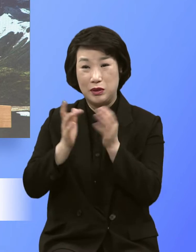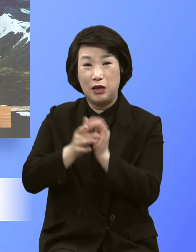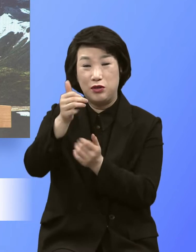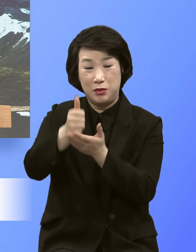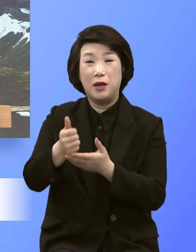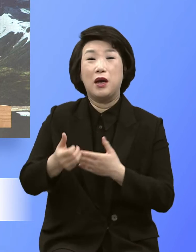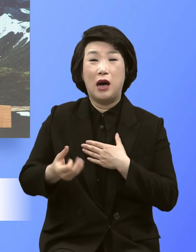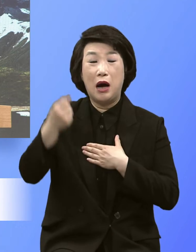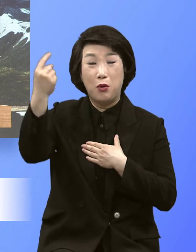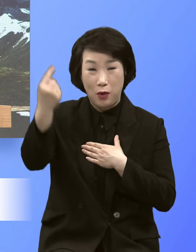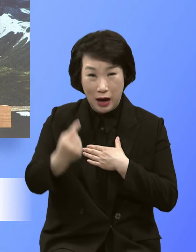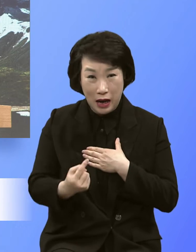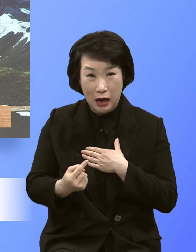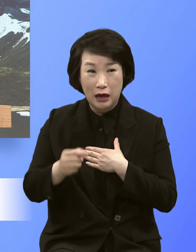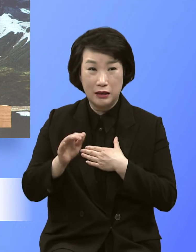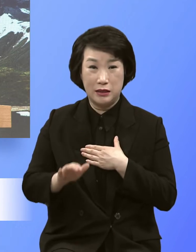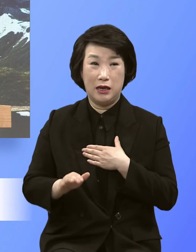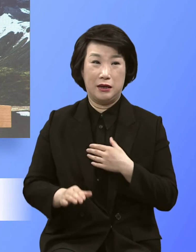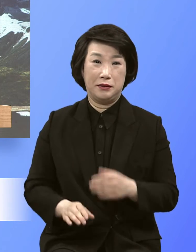땅에 오셨습니다.